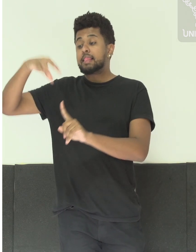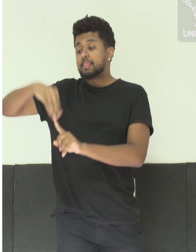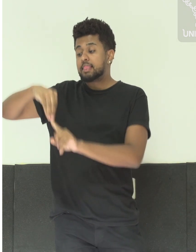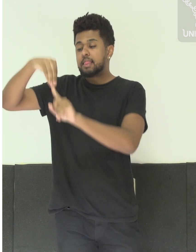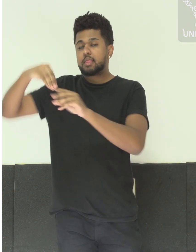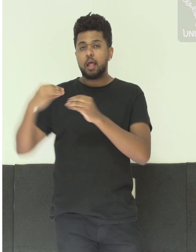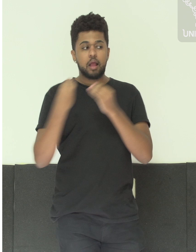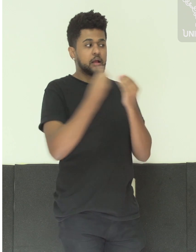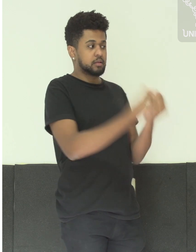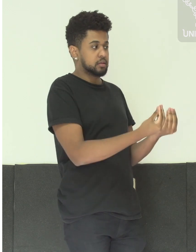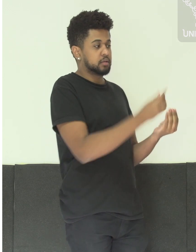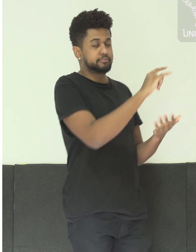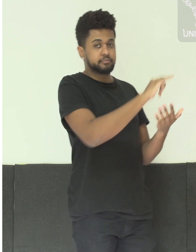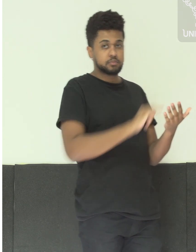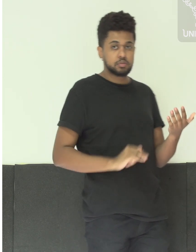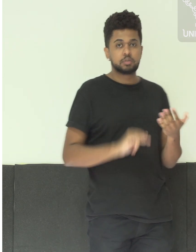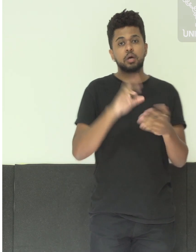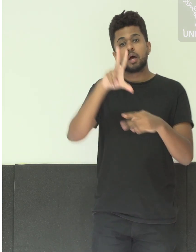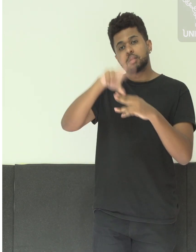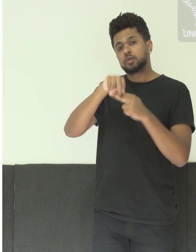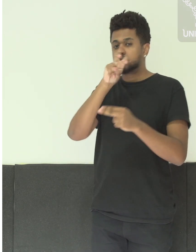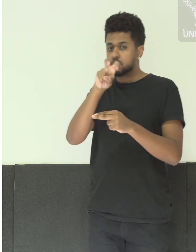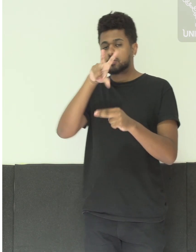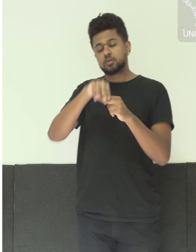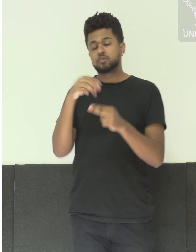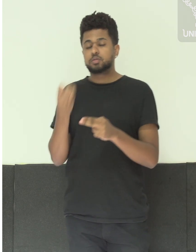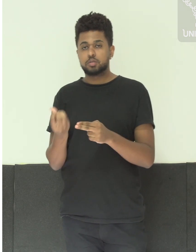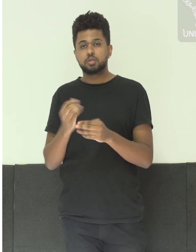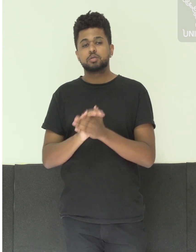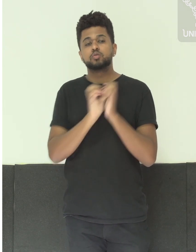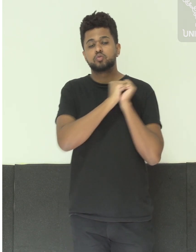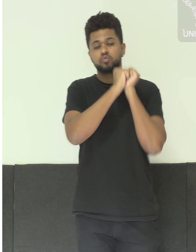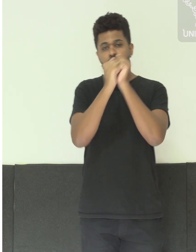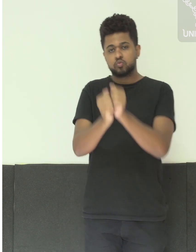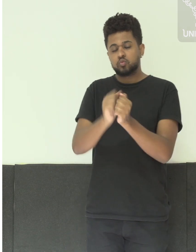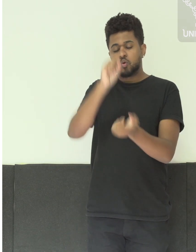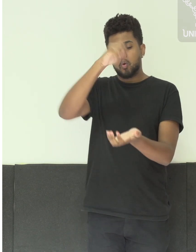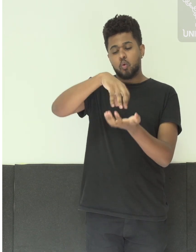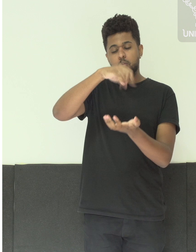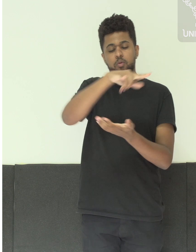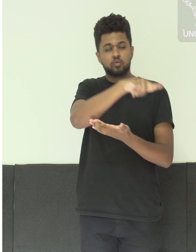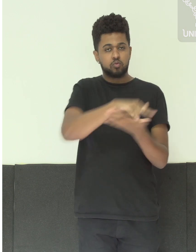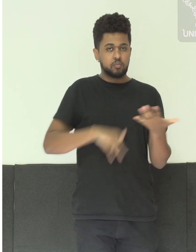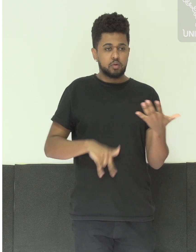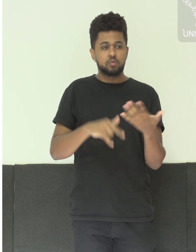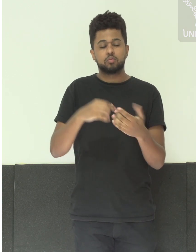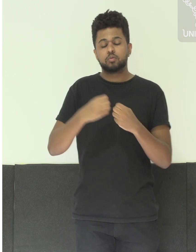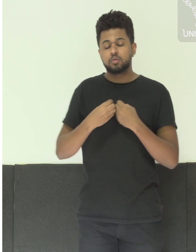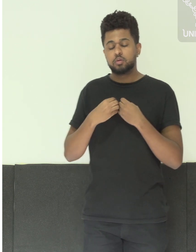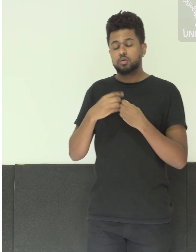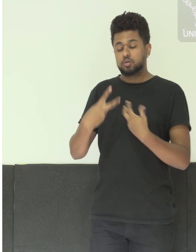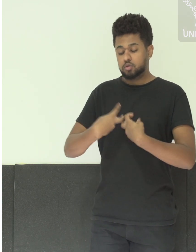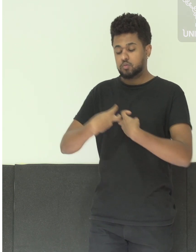lideranças, conforme anexos 5 e 6, acompanhada de cópia de documento de identificação das